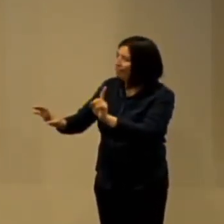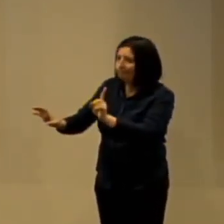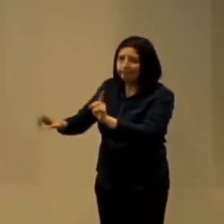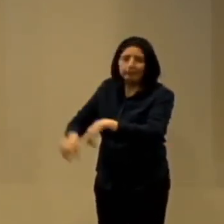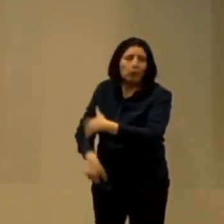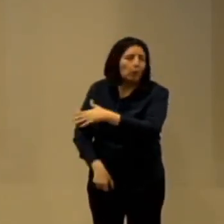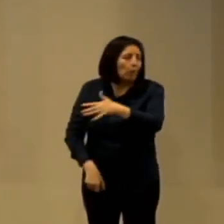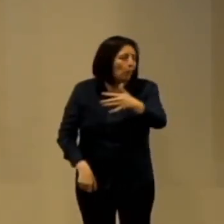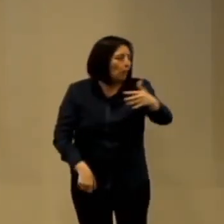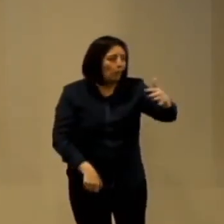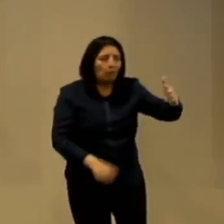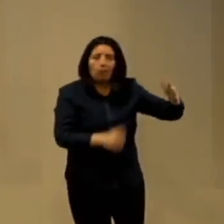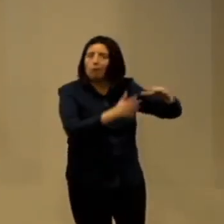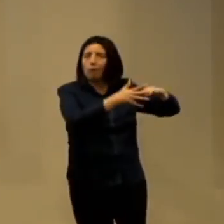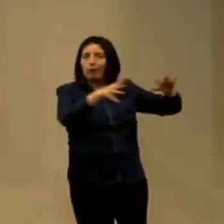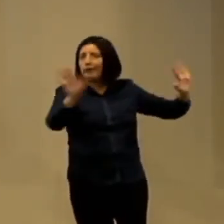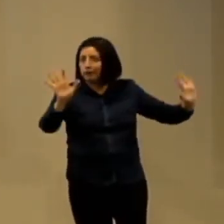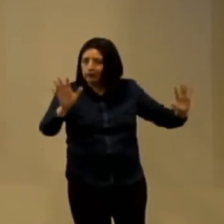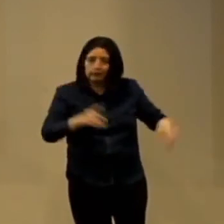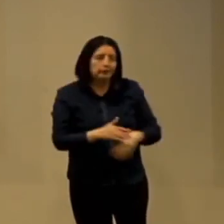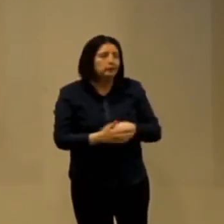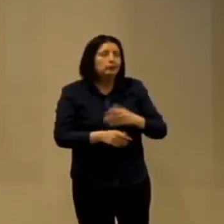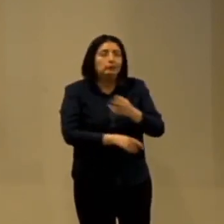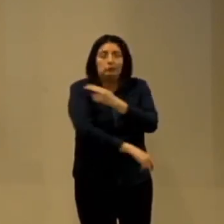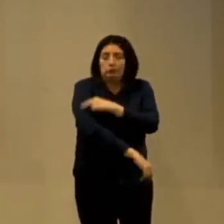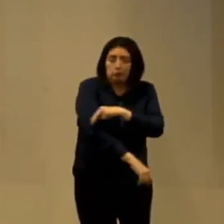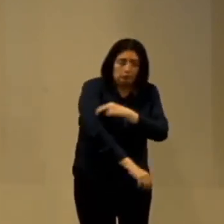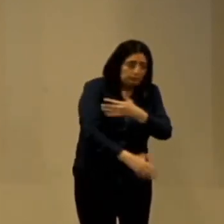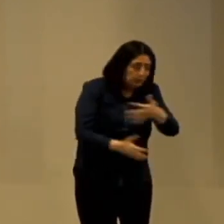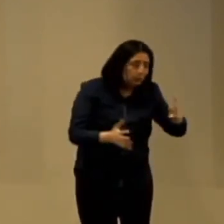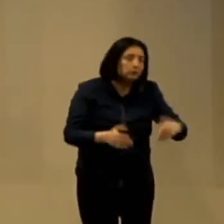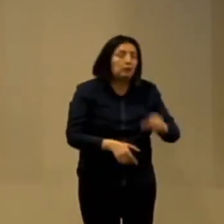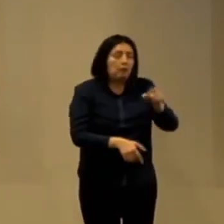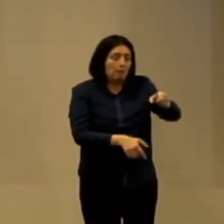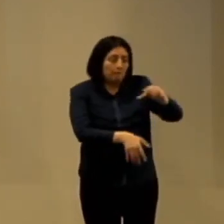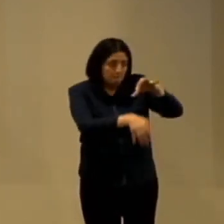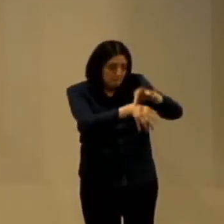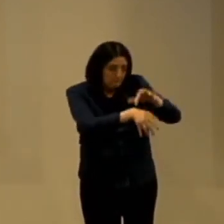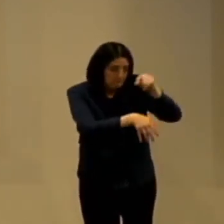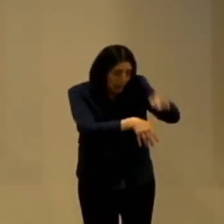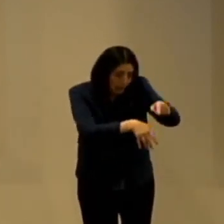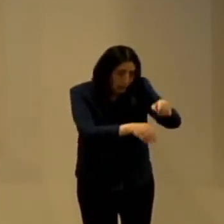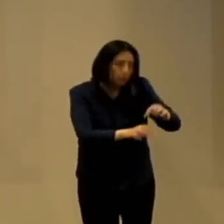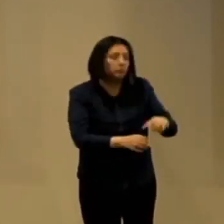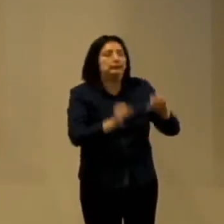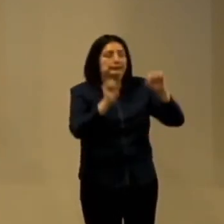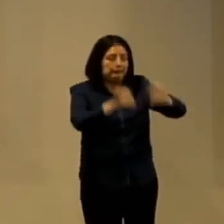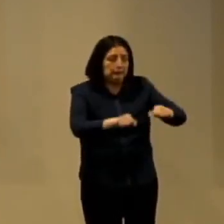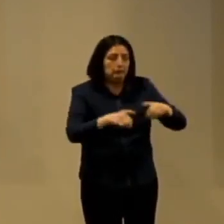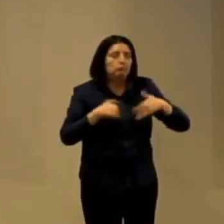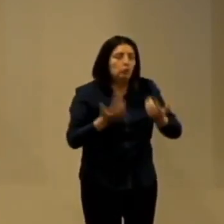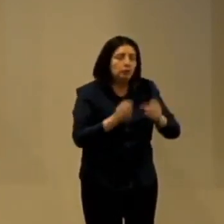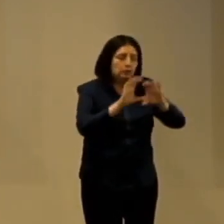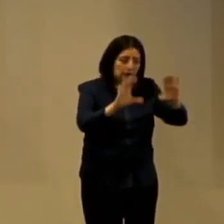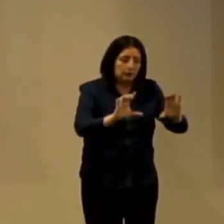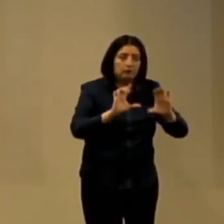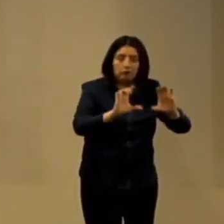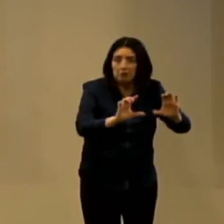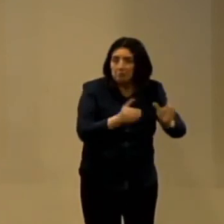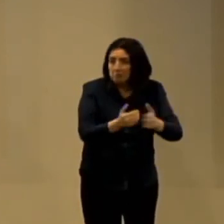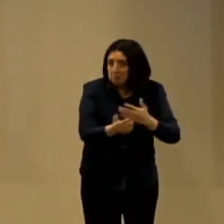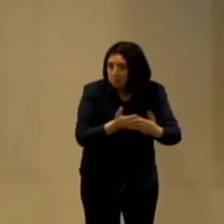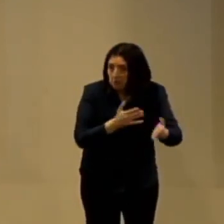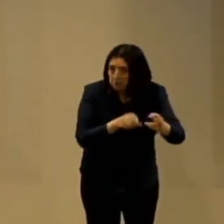Cualquier establecimiento de salud que tenga un médico certificador, sea temporal